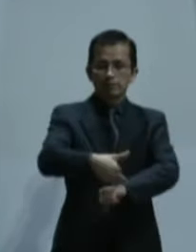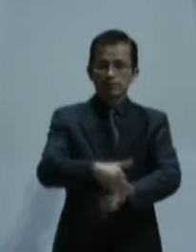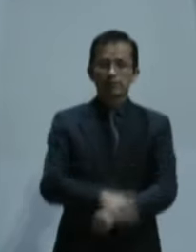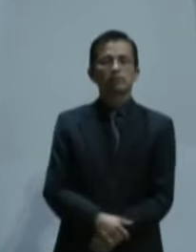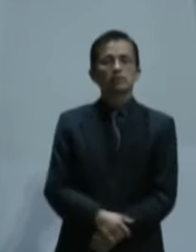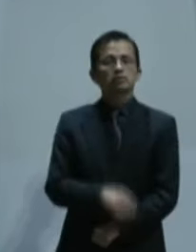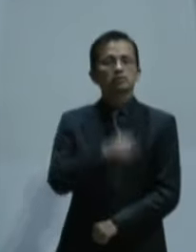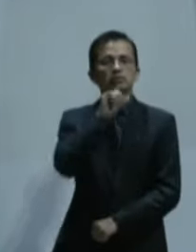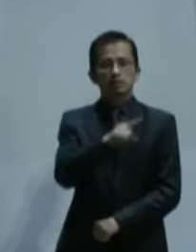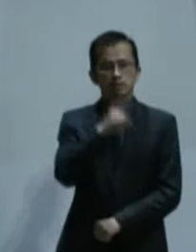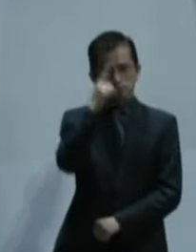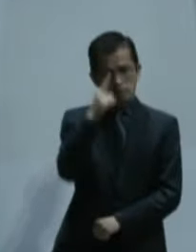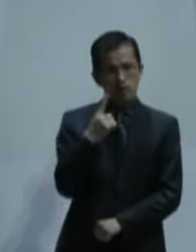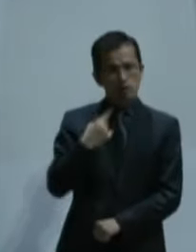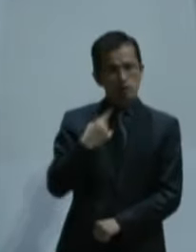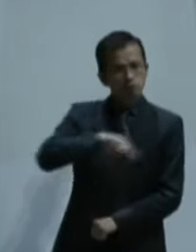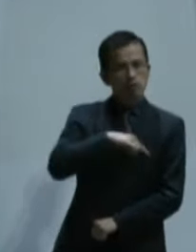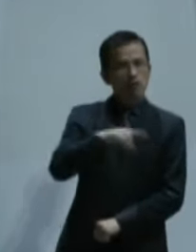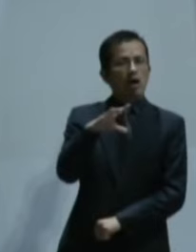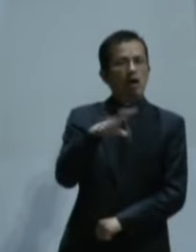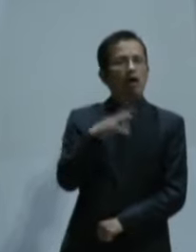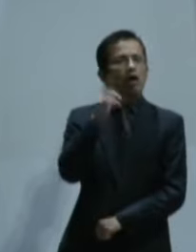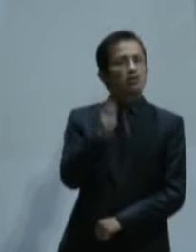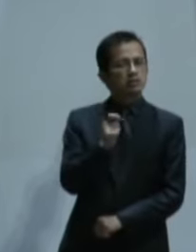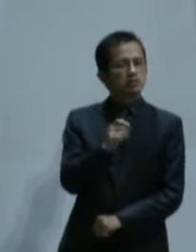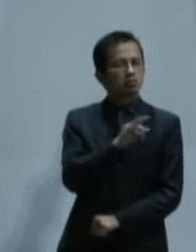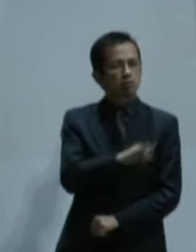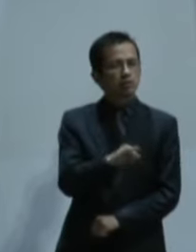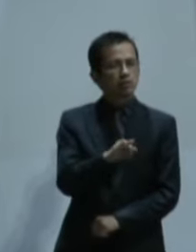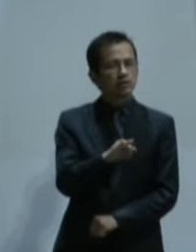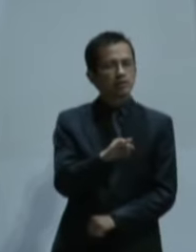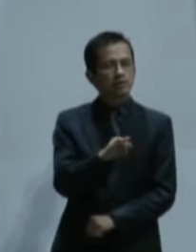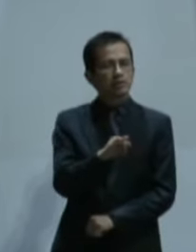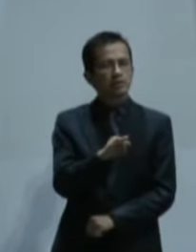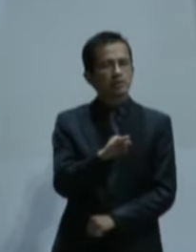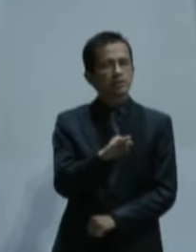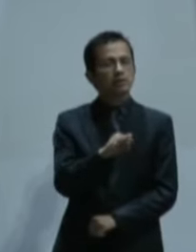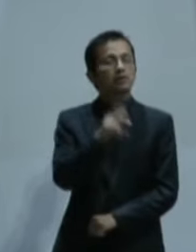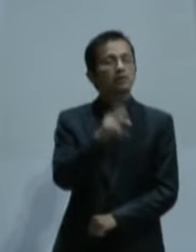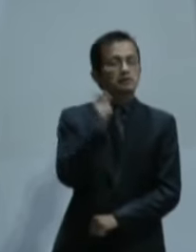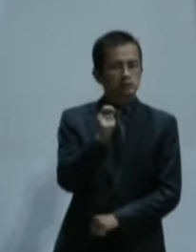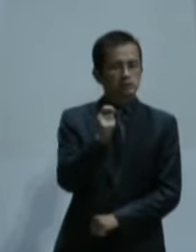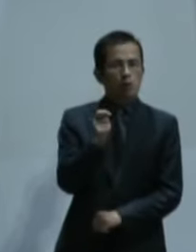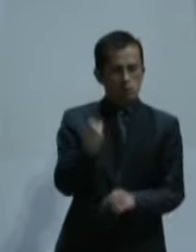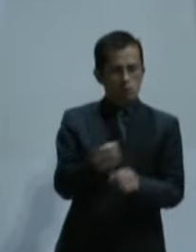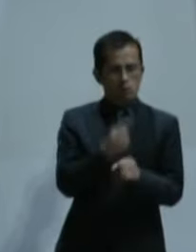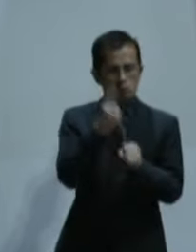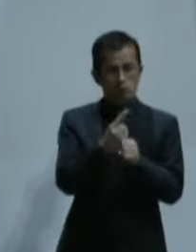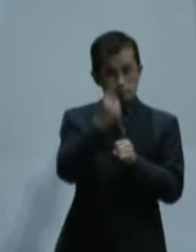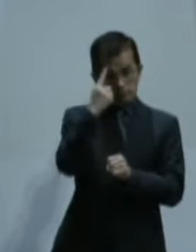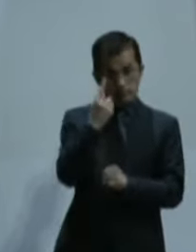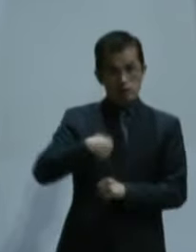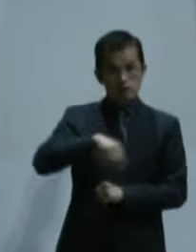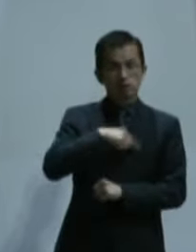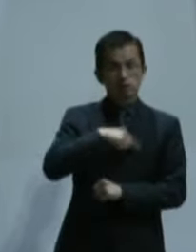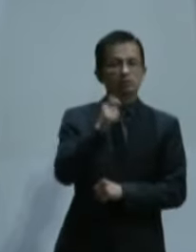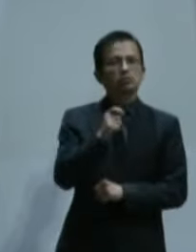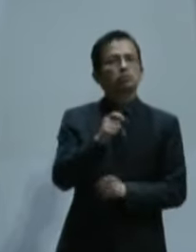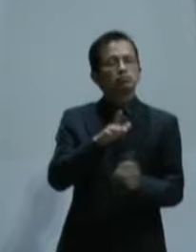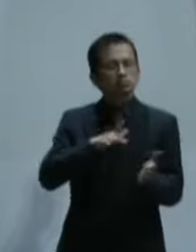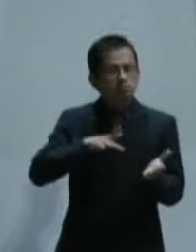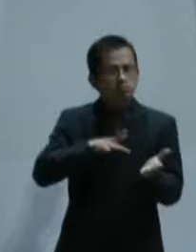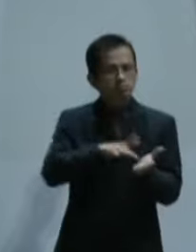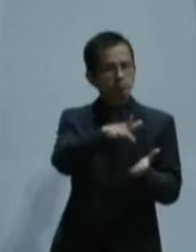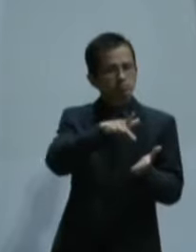a que tengamos la oportunidad de ser realmente el la oportunidad que tenemos e impulsar